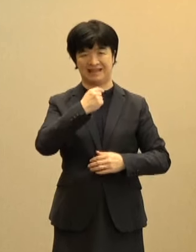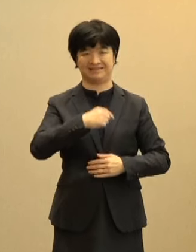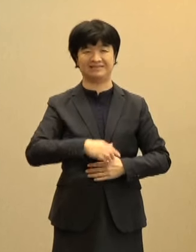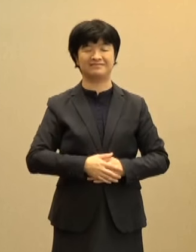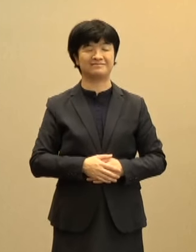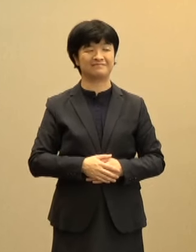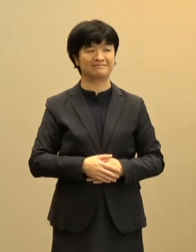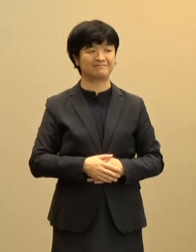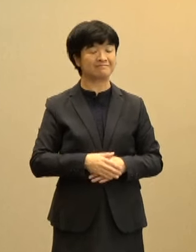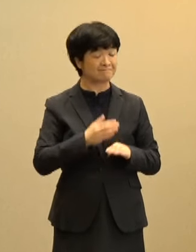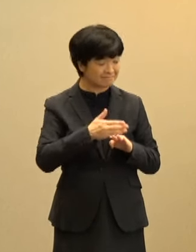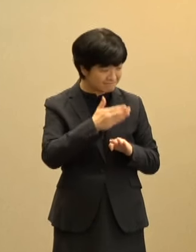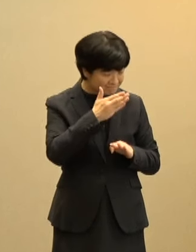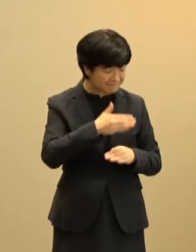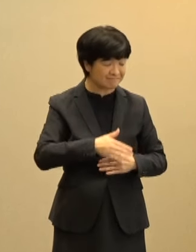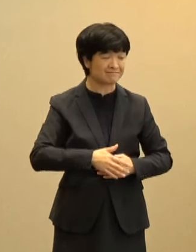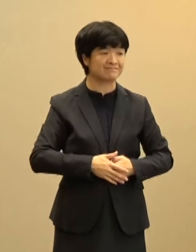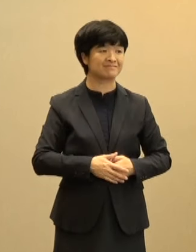の